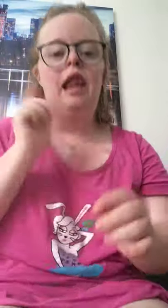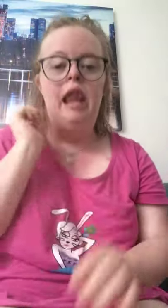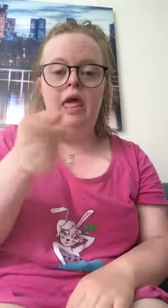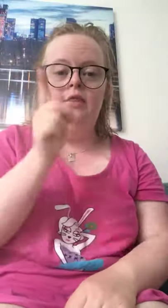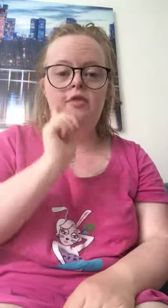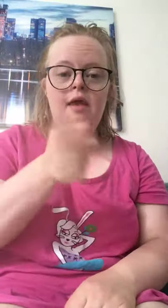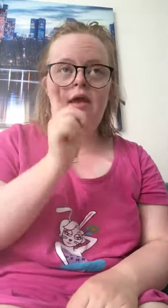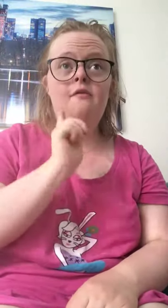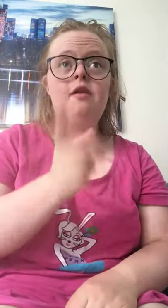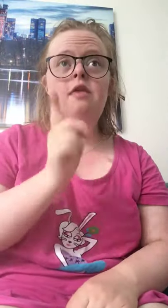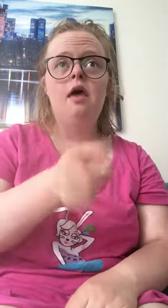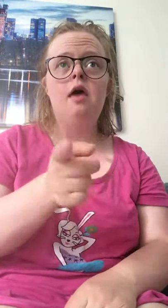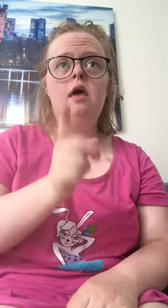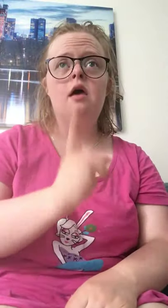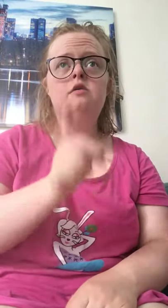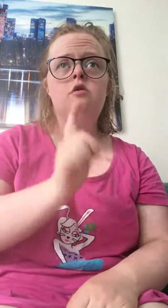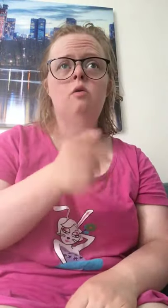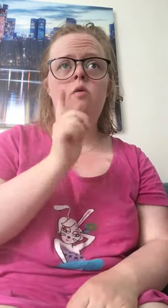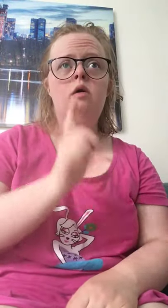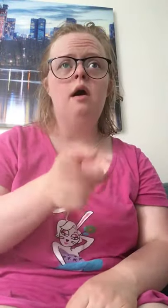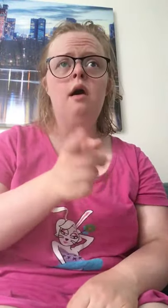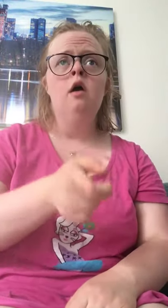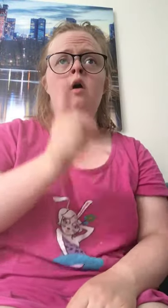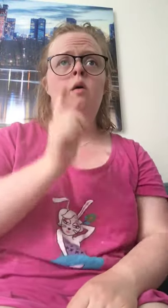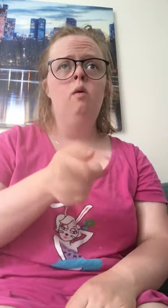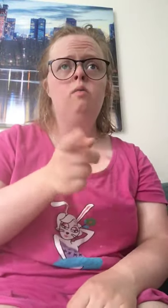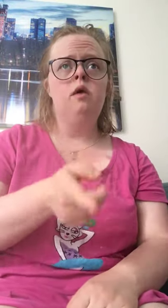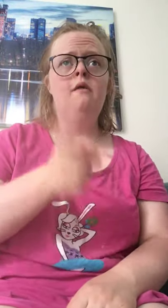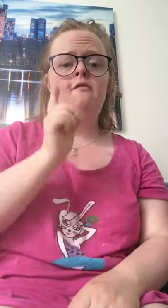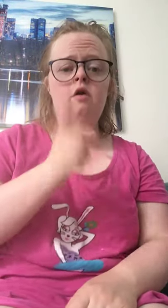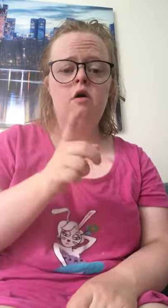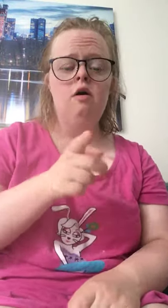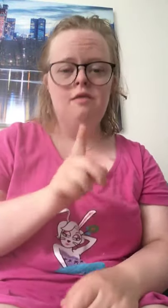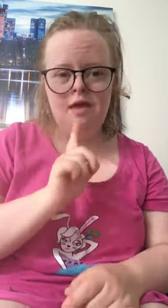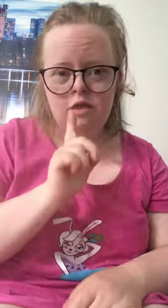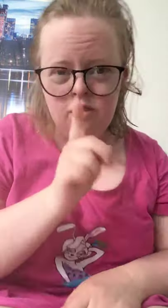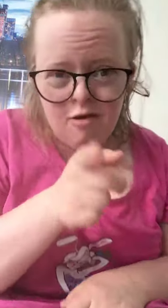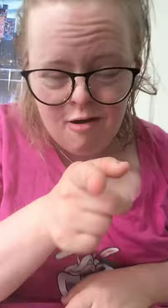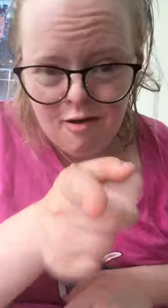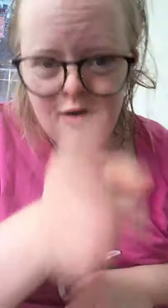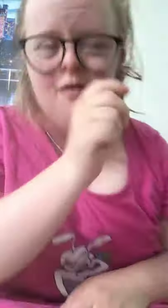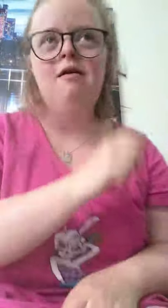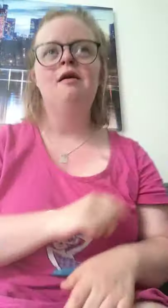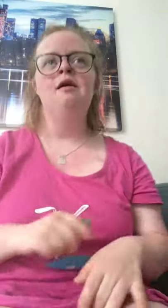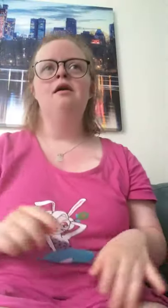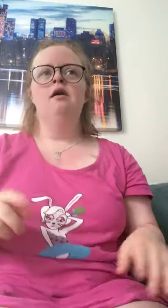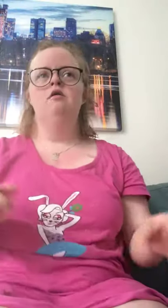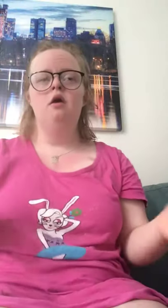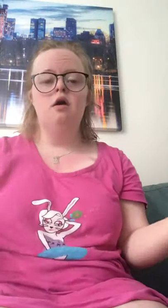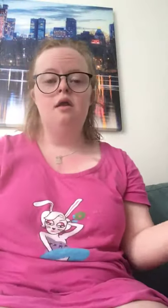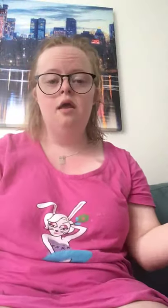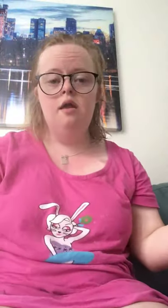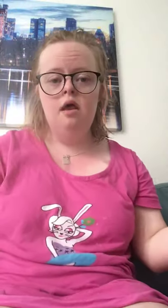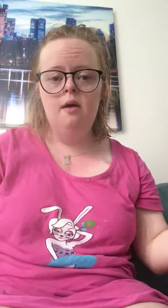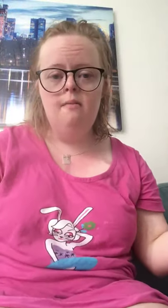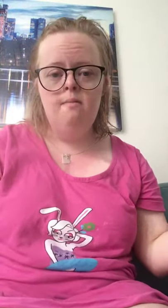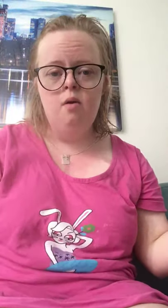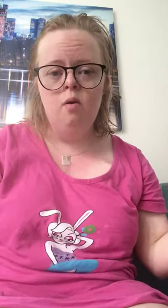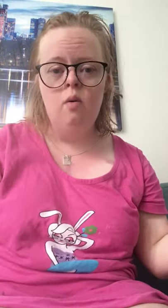Lämtar efter dig, jag står ju här utanför din dörr När jag rinner på,